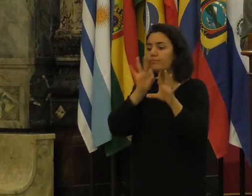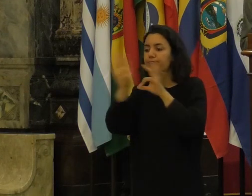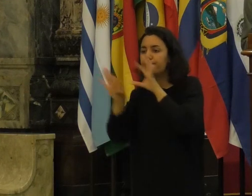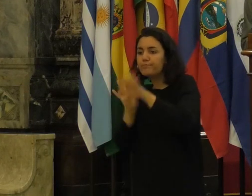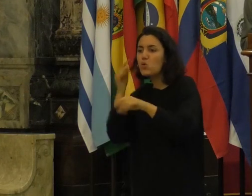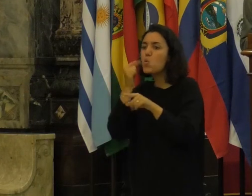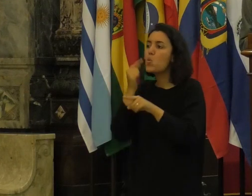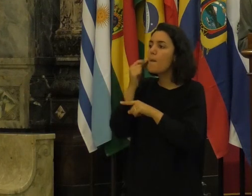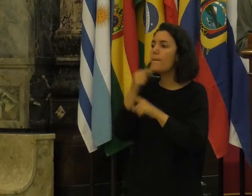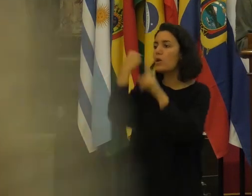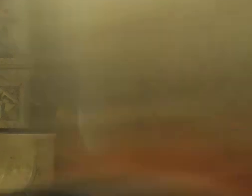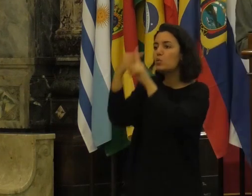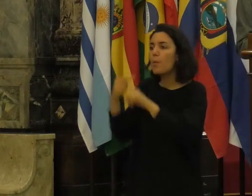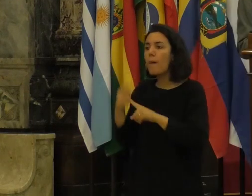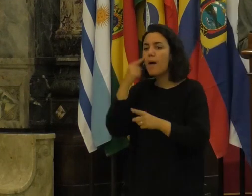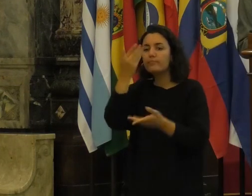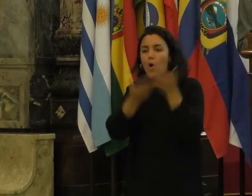sumar, relativizar,